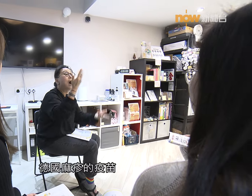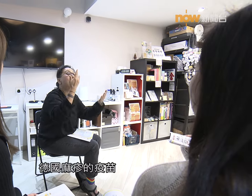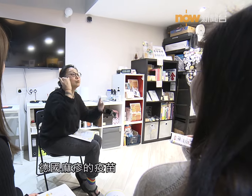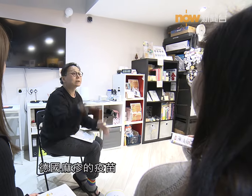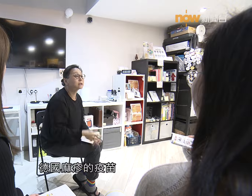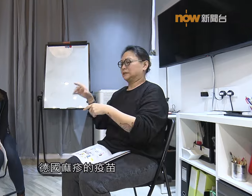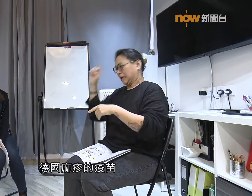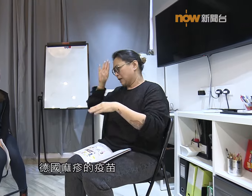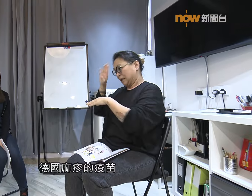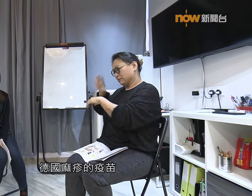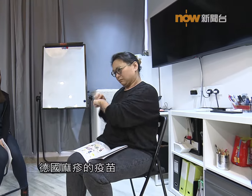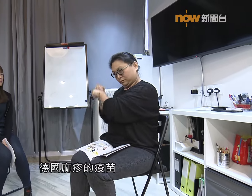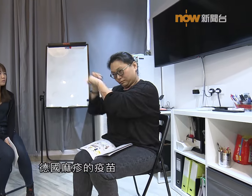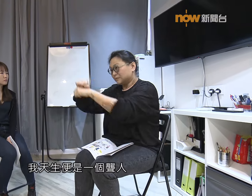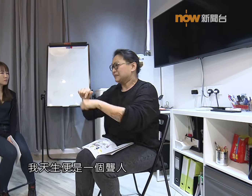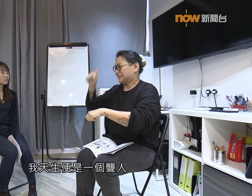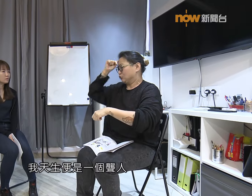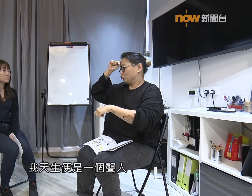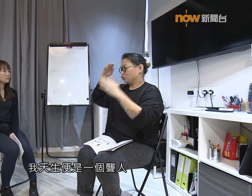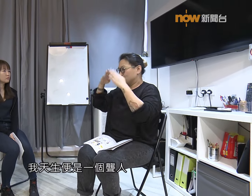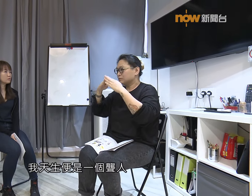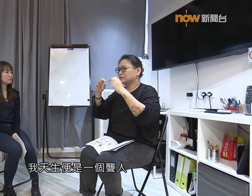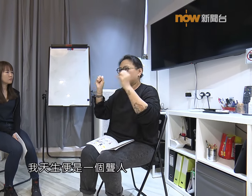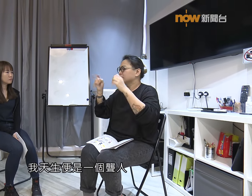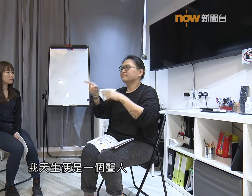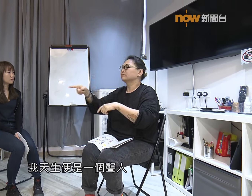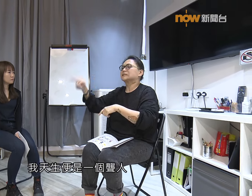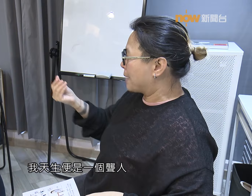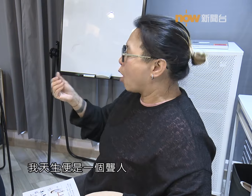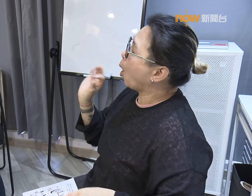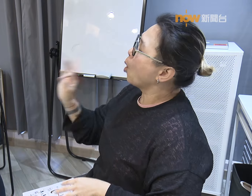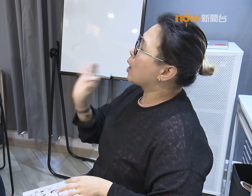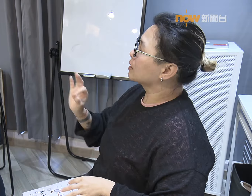麻疹的疫苗的時候，咁我一出世就是一個聾人啦。